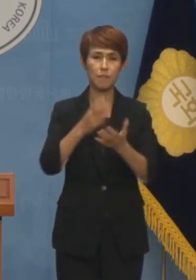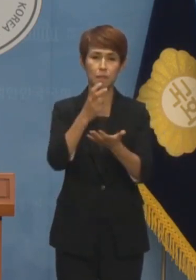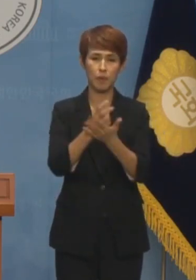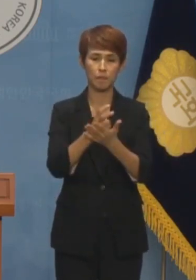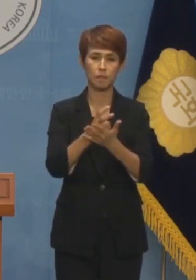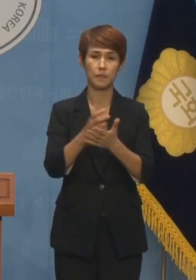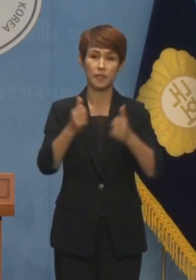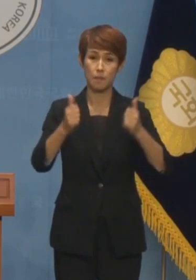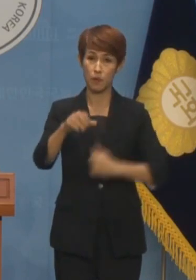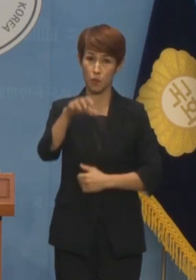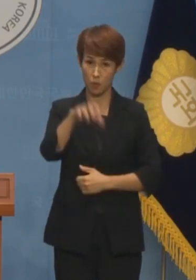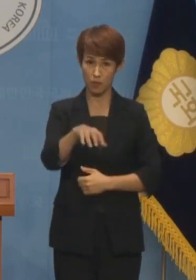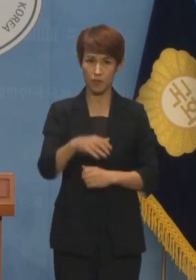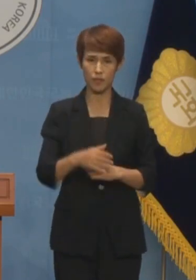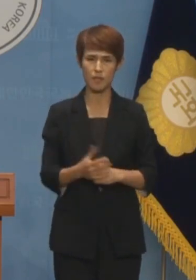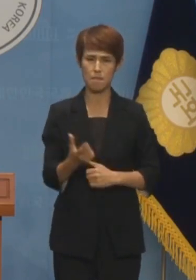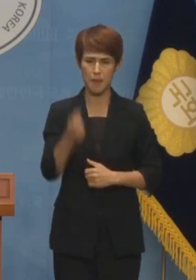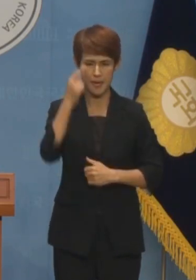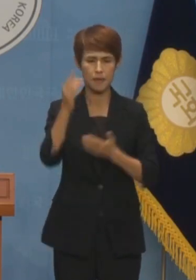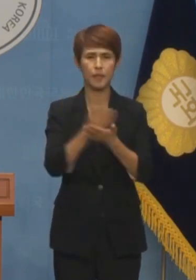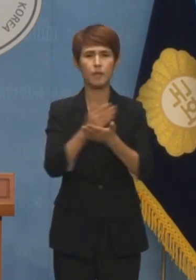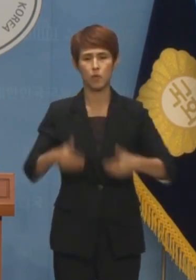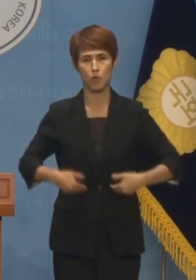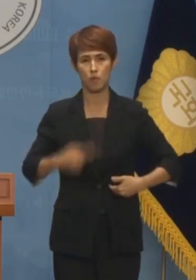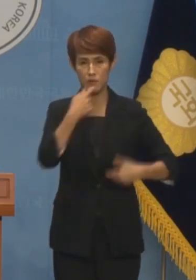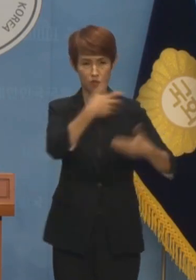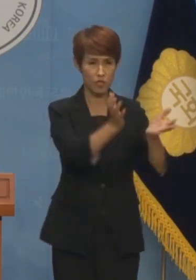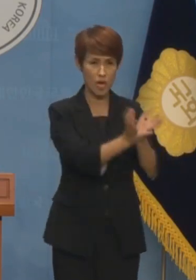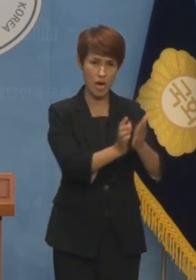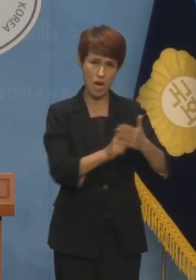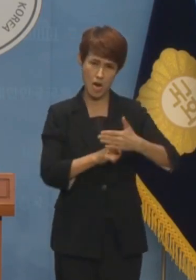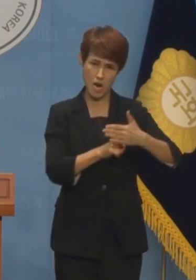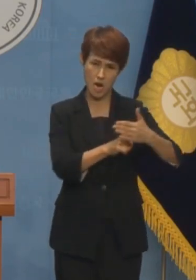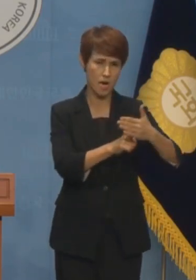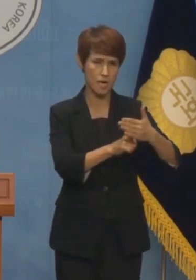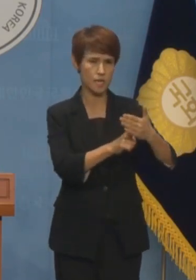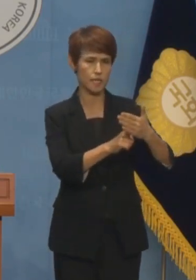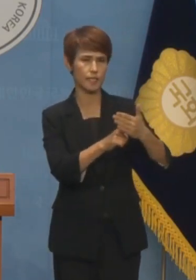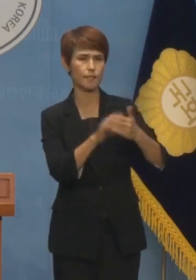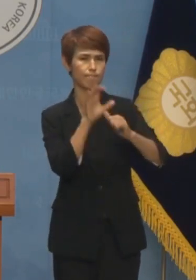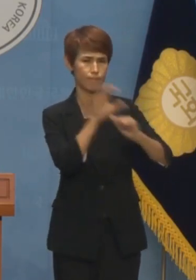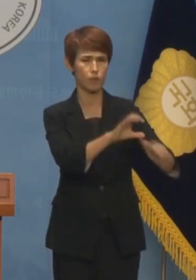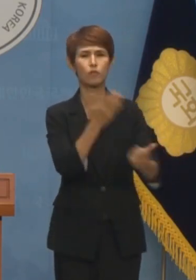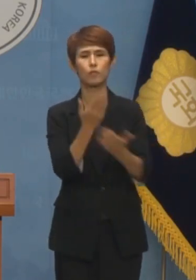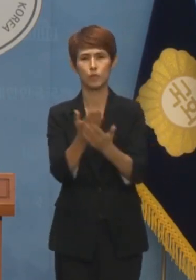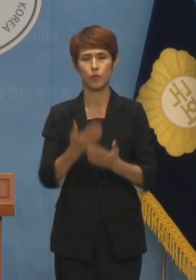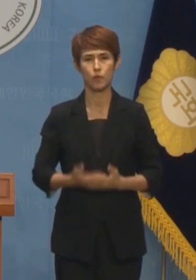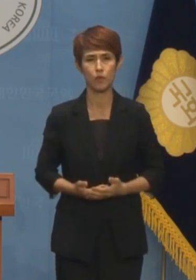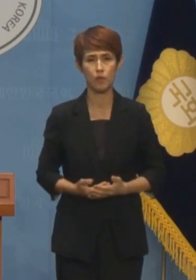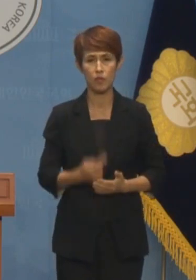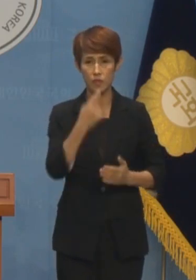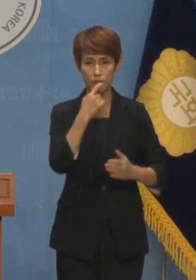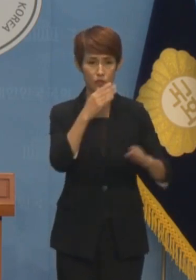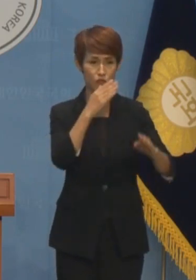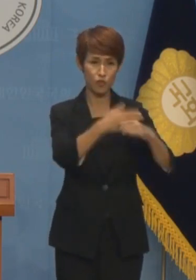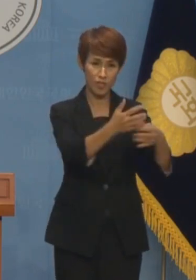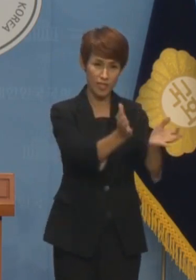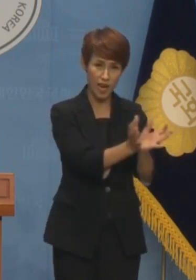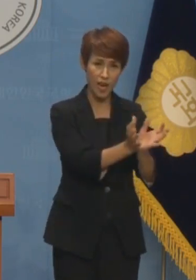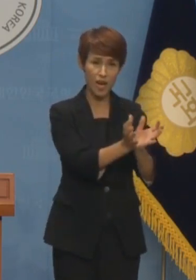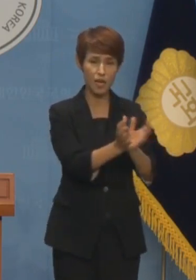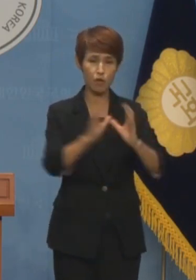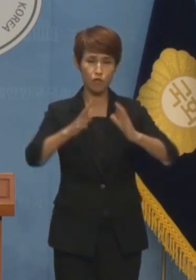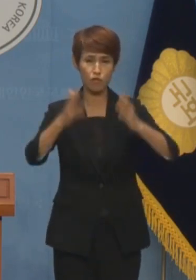헌법재판소는 하루빨리 판단을 내려 민주당의 폭주에 제동을 걸어야 합니다. 민주당에 의해 장악된 국회가